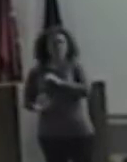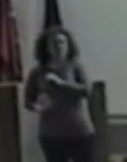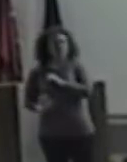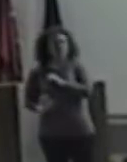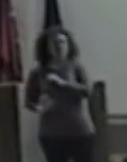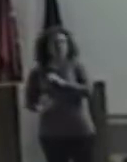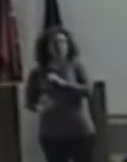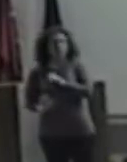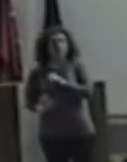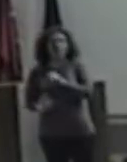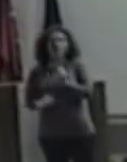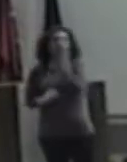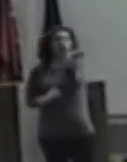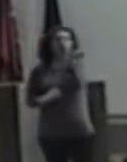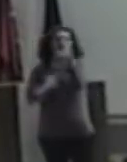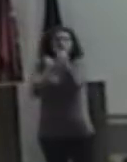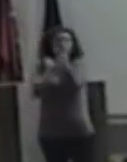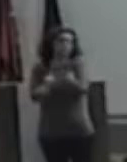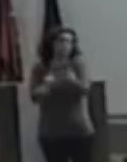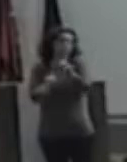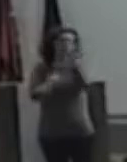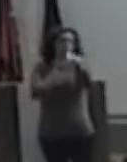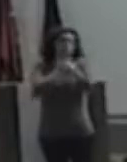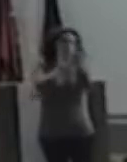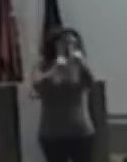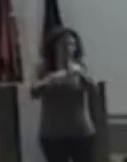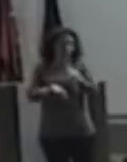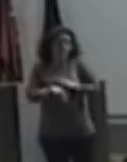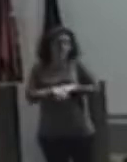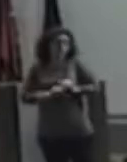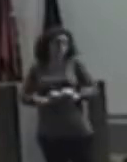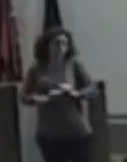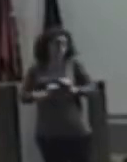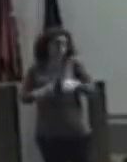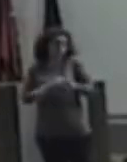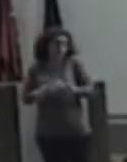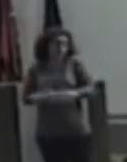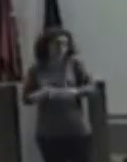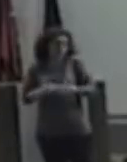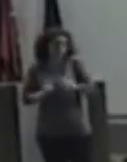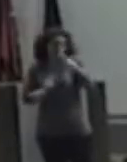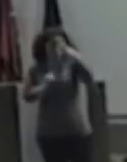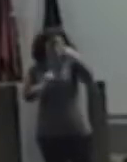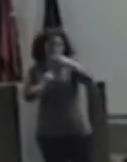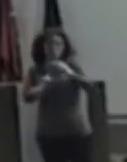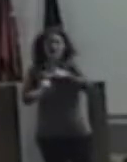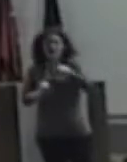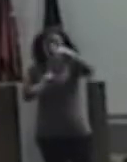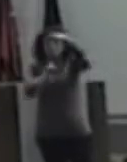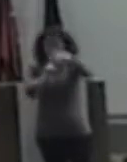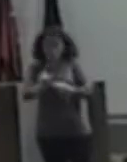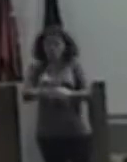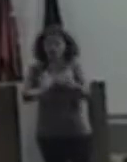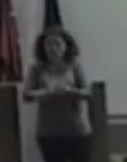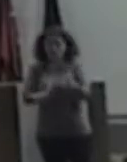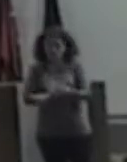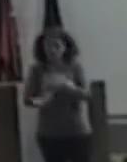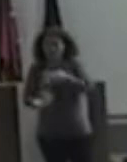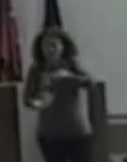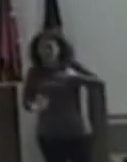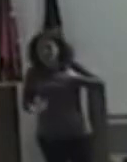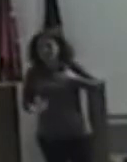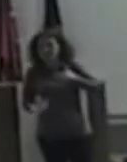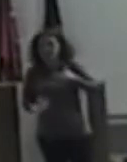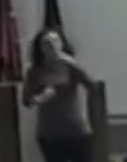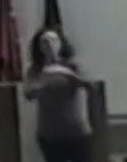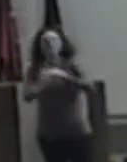podamos hacer nada mejor, porque la insulina tarda su tiempo en hacer efecto y aunque queramos bajarlo rápido, que no deberíamos querer